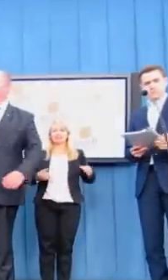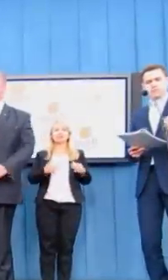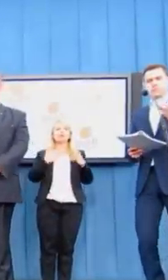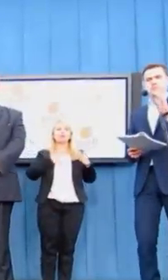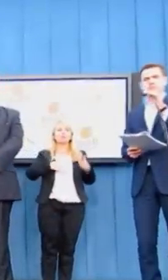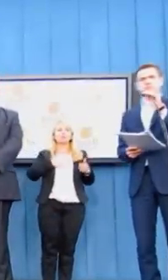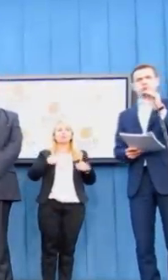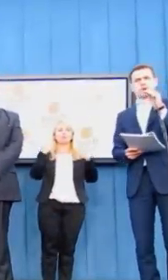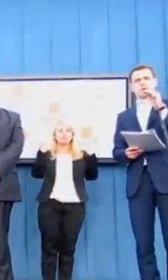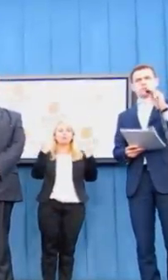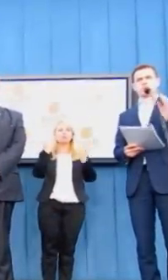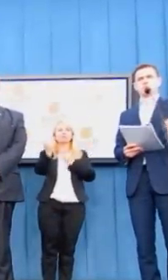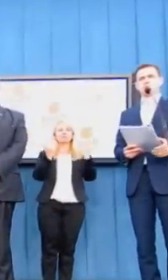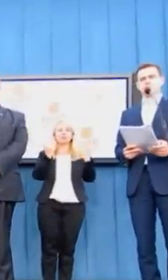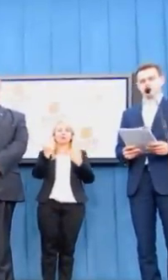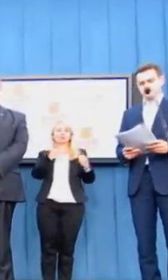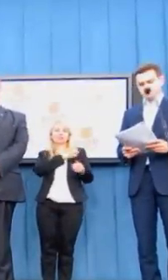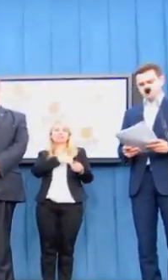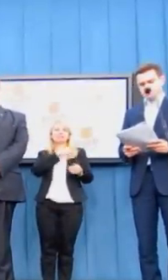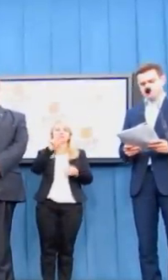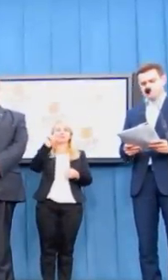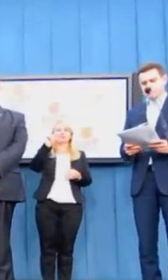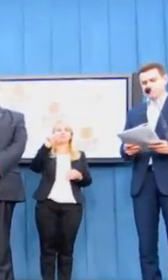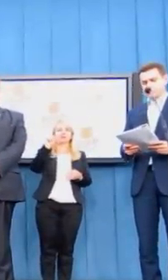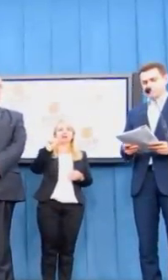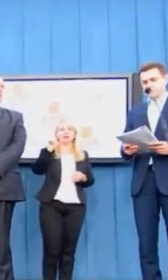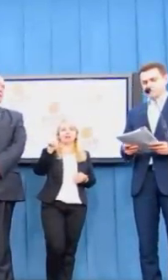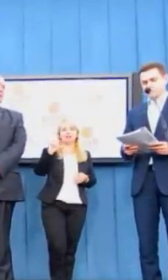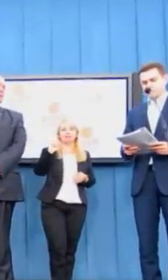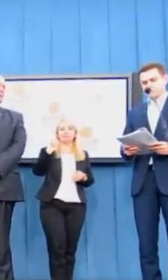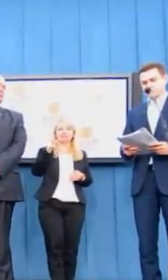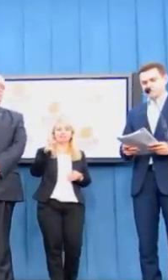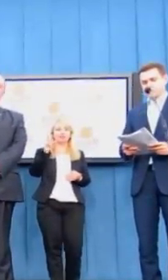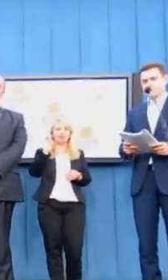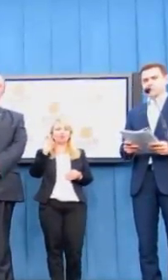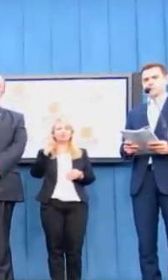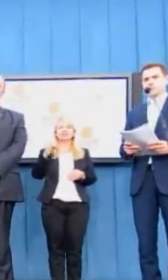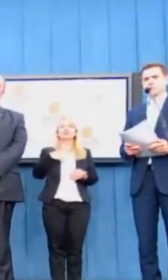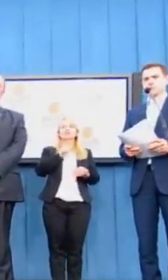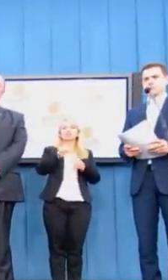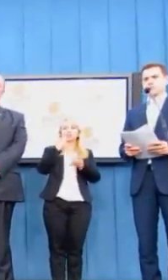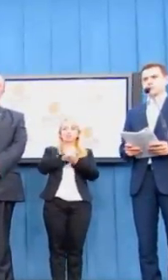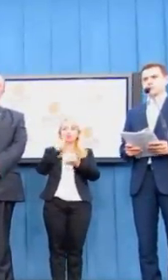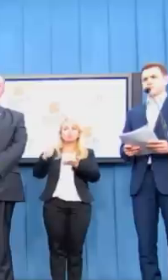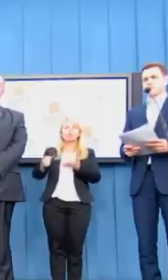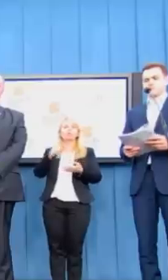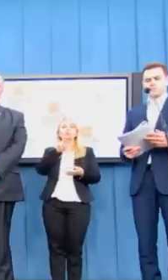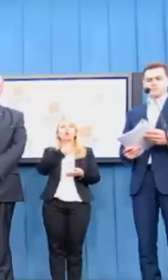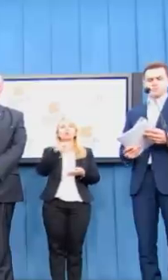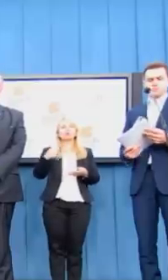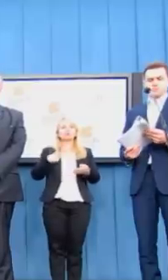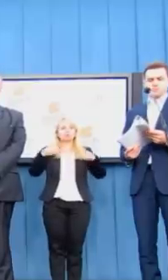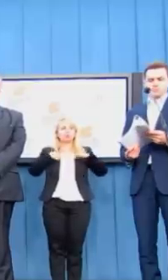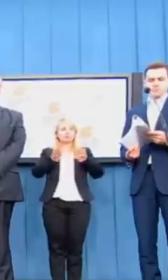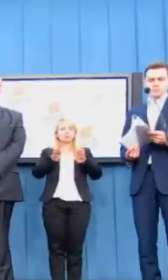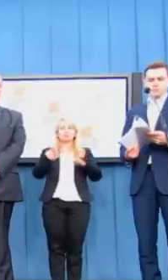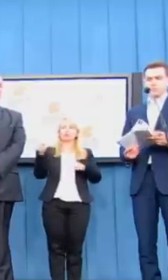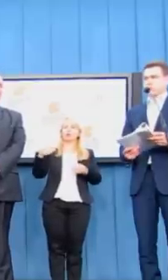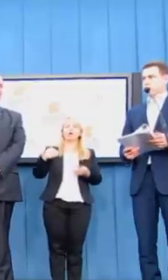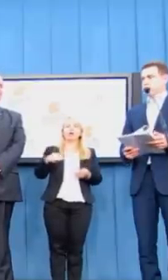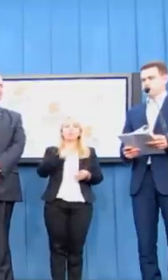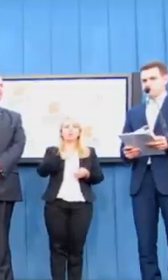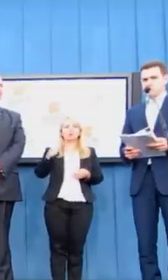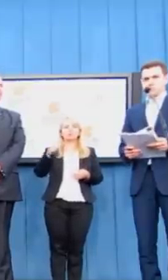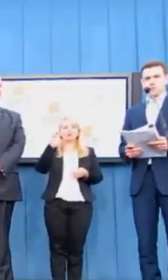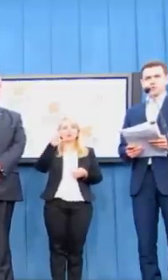Miło Państwa powitać na konferencji Ruchu Palikota. Przedstawię posłów, którzy ze mną występują. Pan poseł Piotr Chmielowski i pan poseł